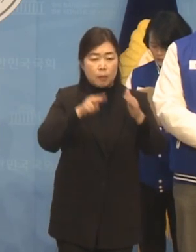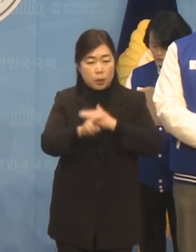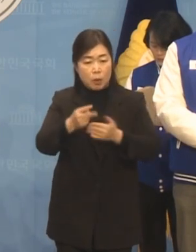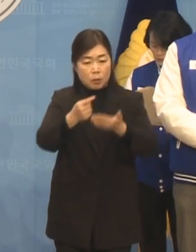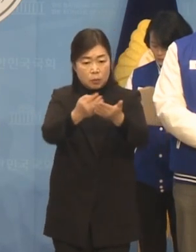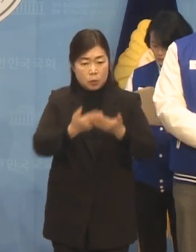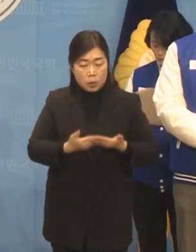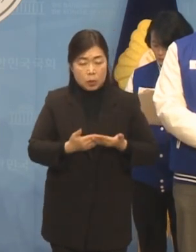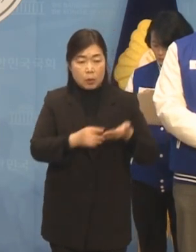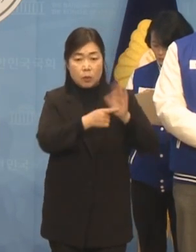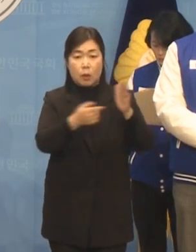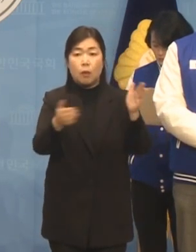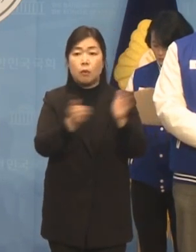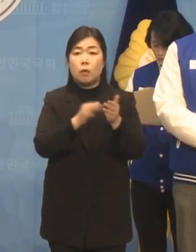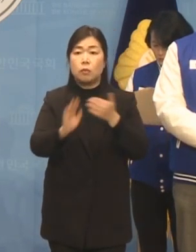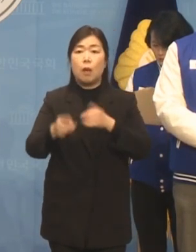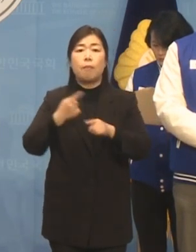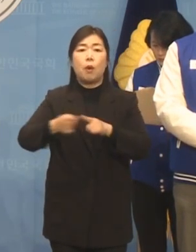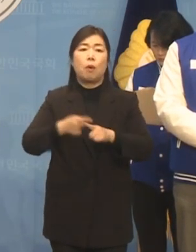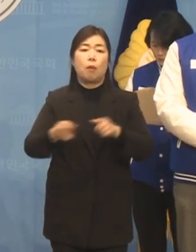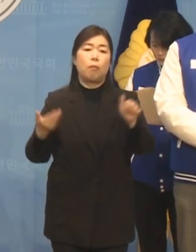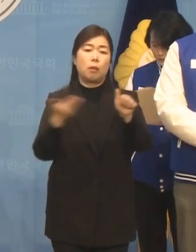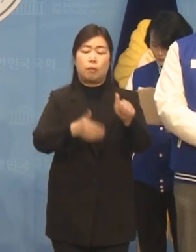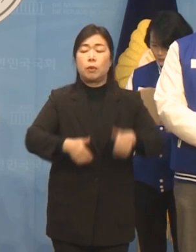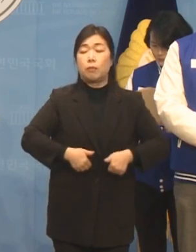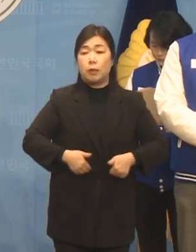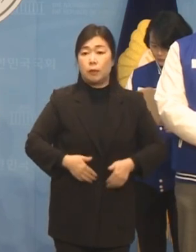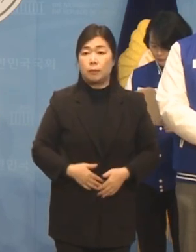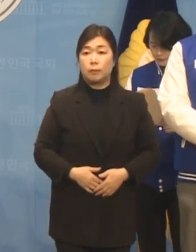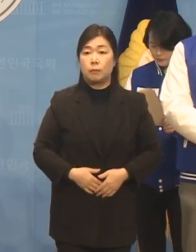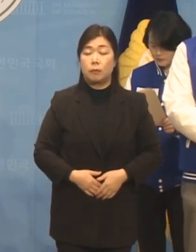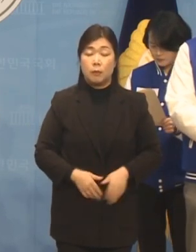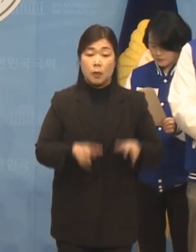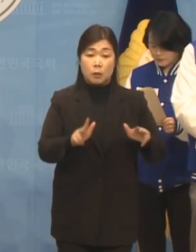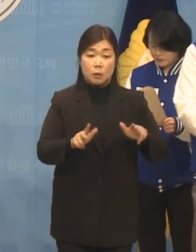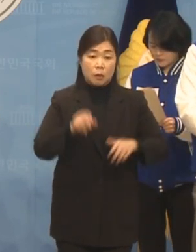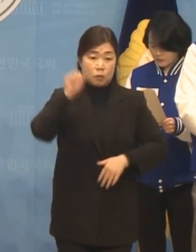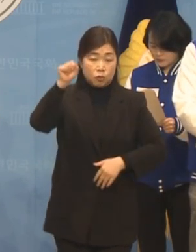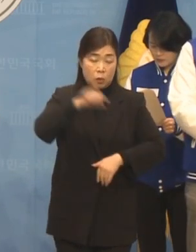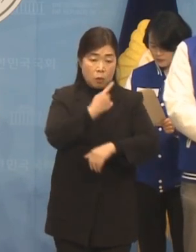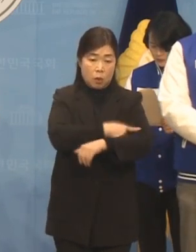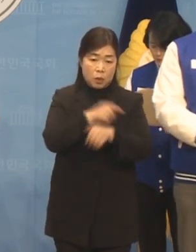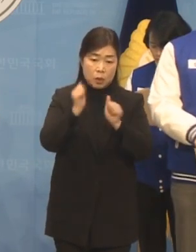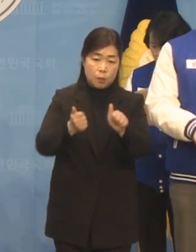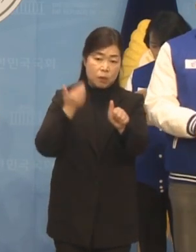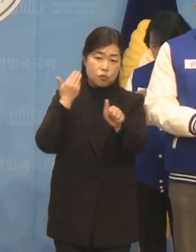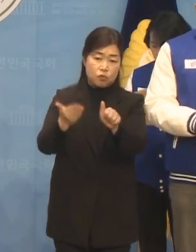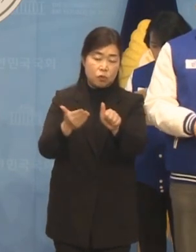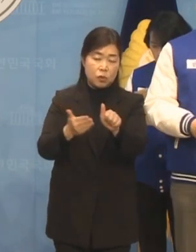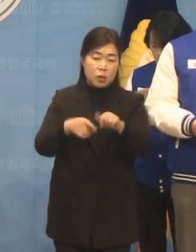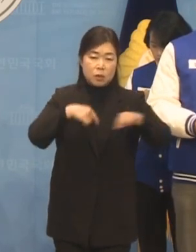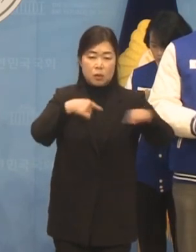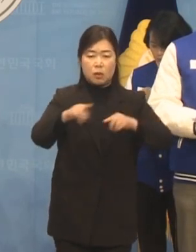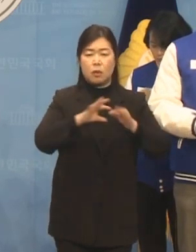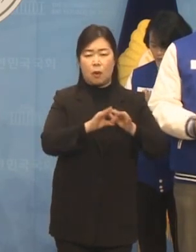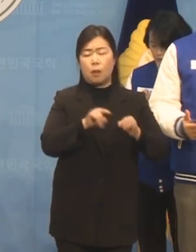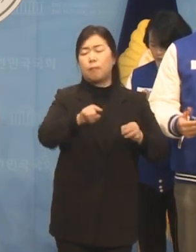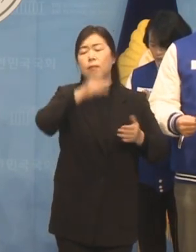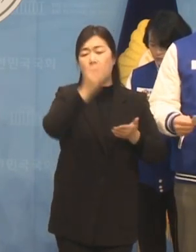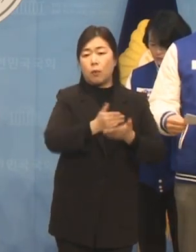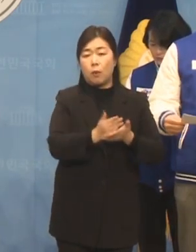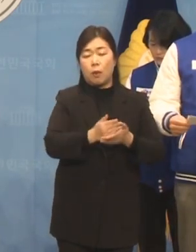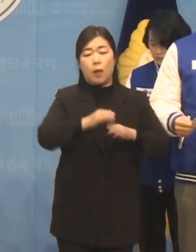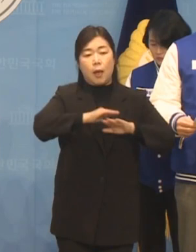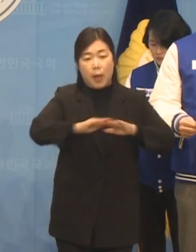것 마땅합니다. 소위 운동권 심판론이라고 하는 한가한 정치적 구호가 아니라 대안과